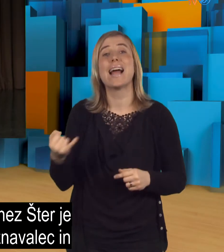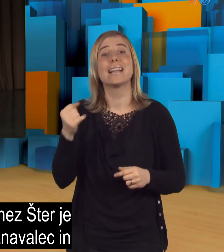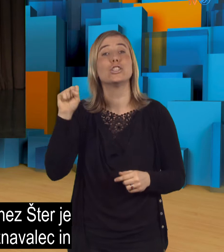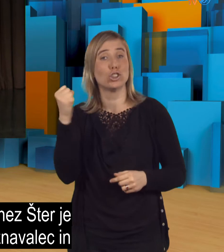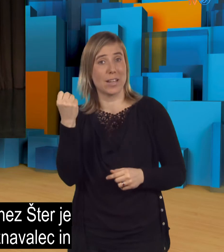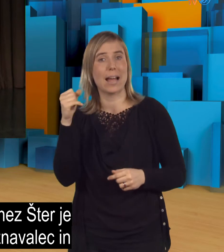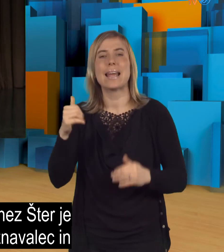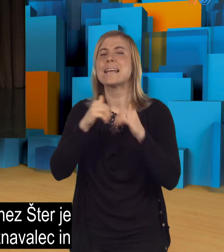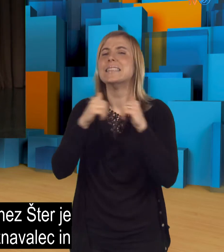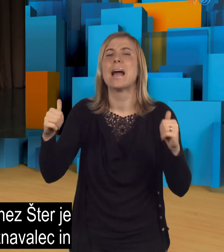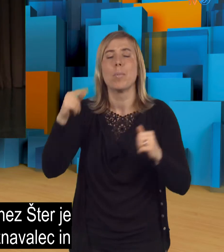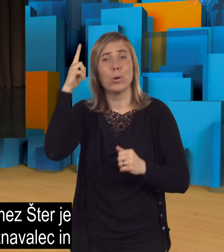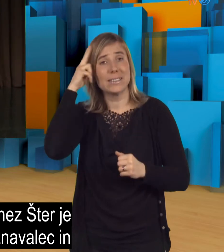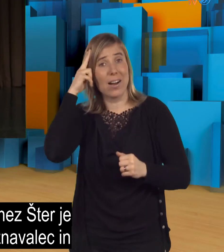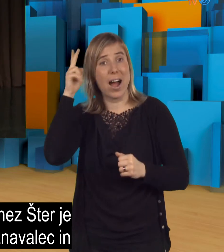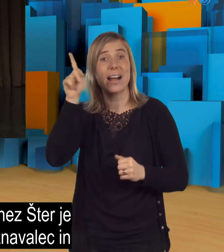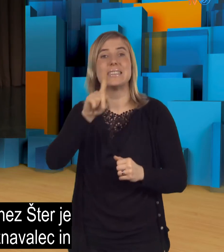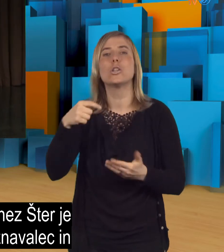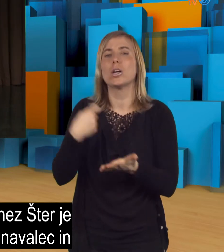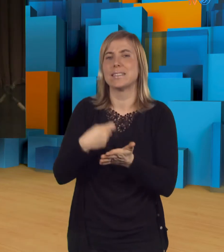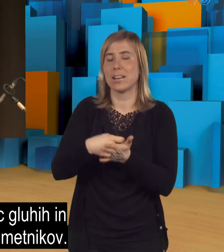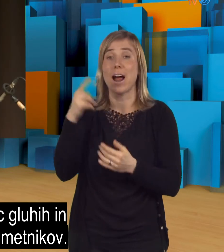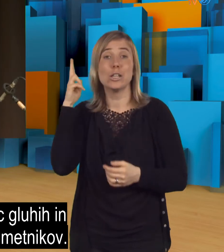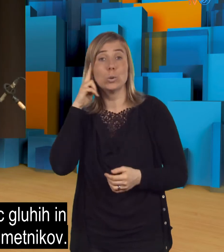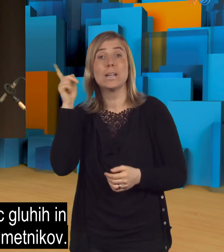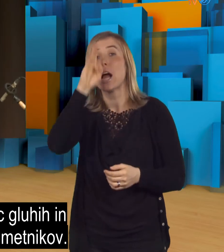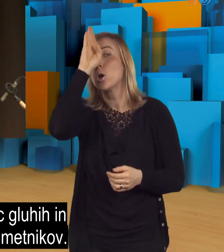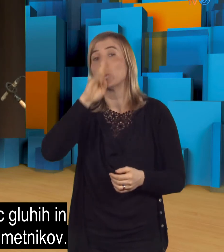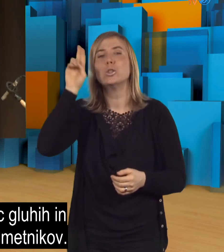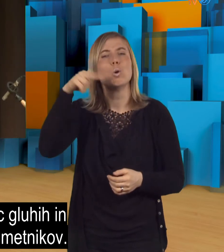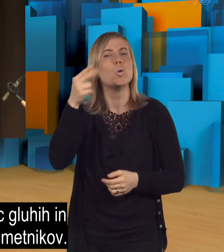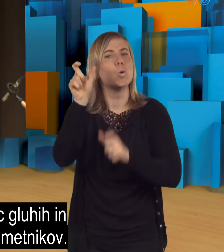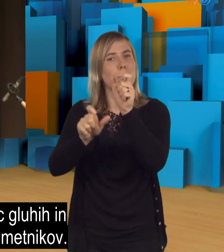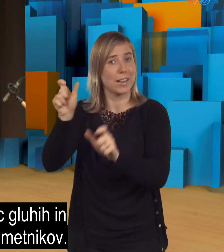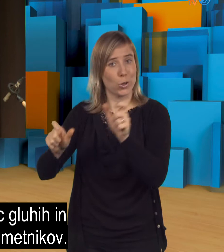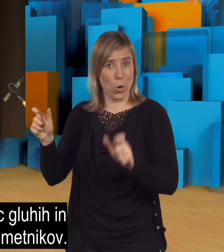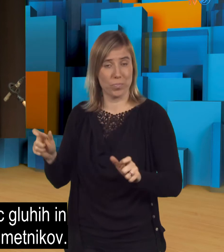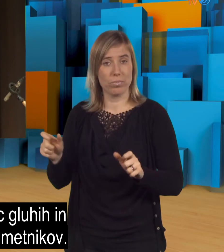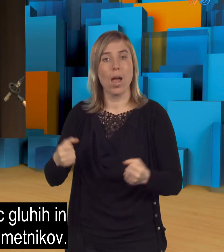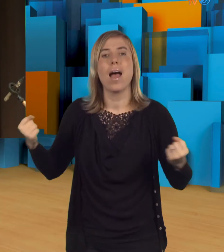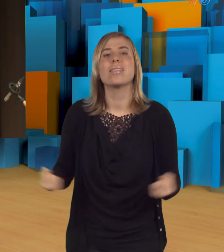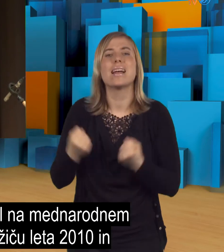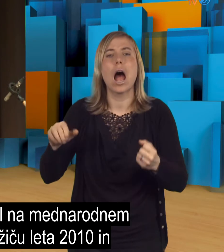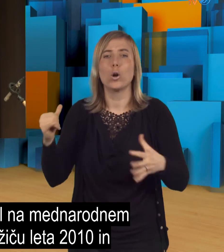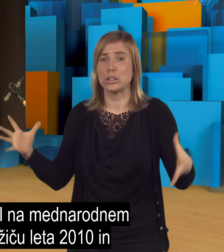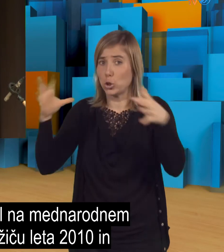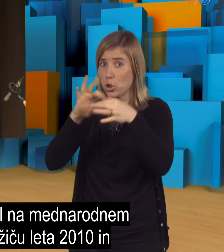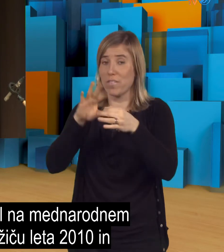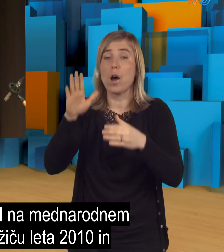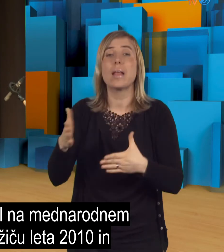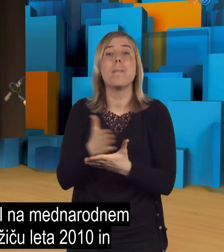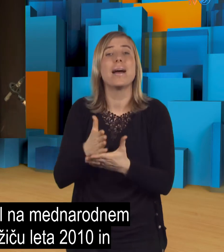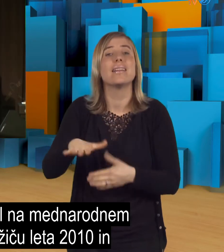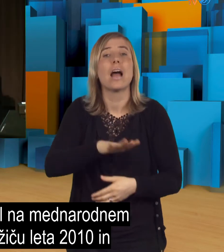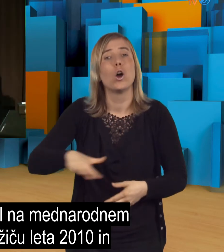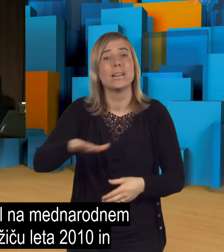Profesor Janez Šter je izjemen poznavalec in ocenjevalec gluhih in naglušnih umetnikov. Dejavno je